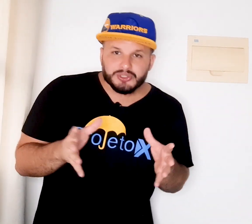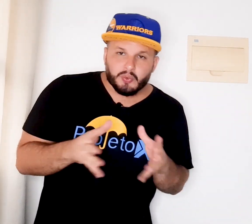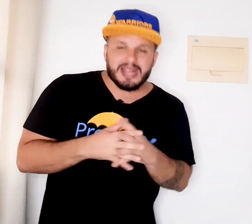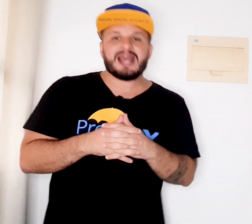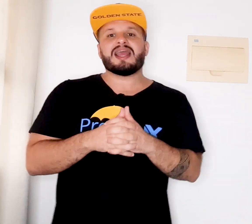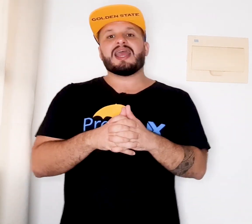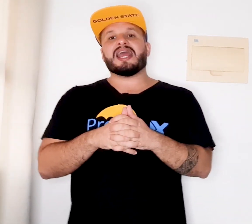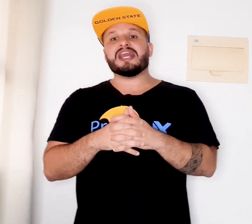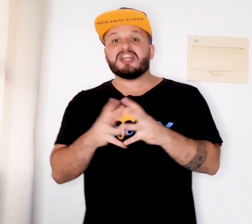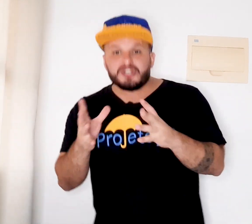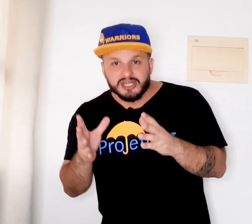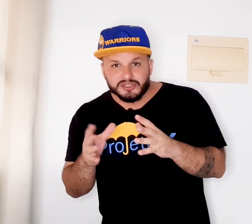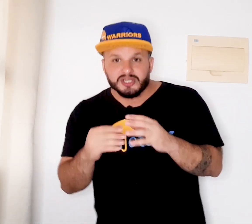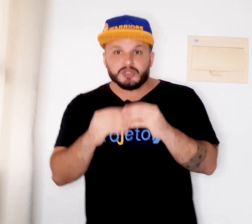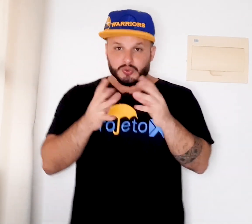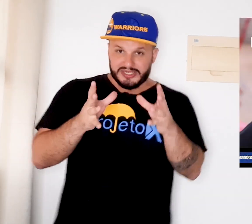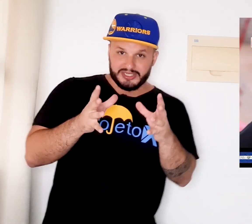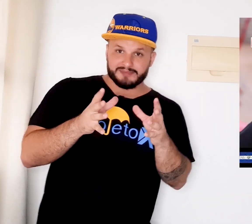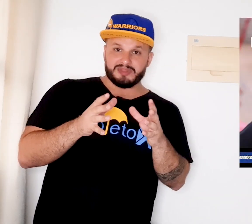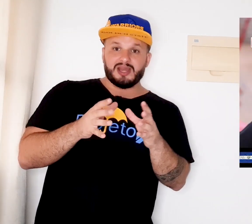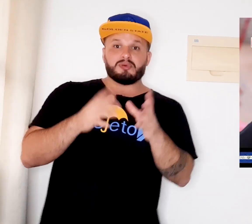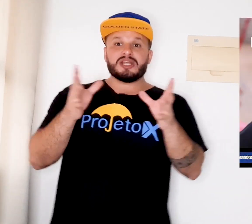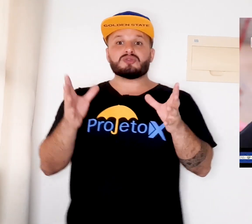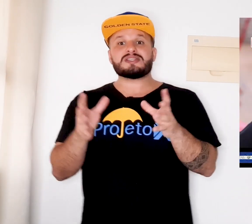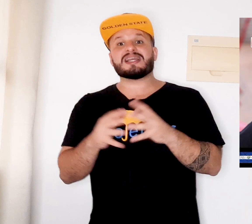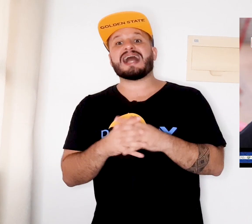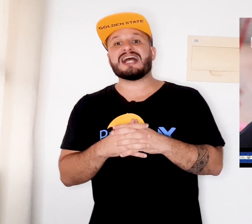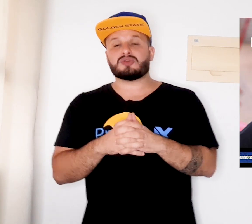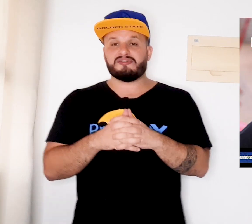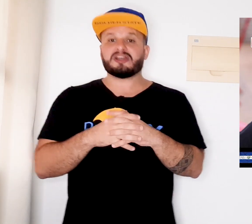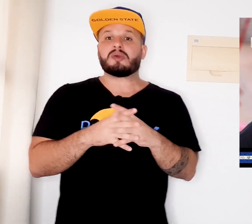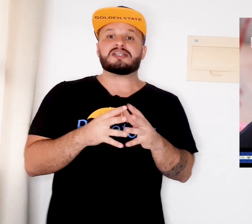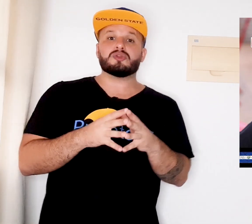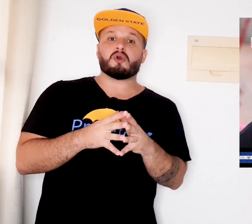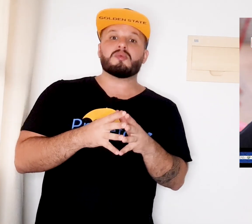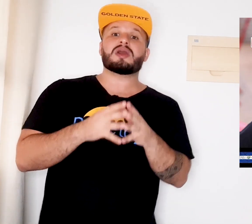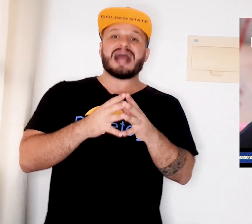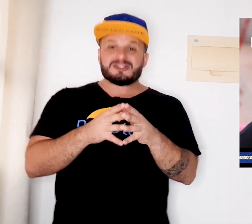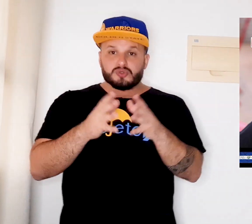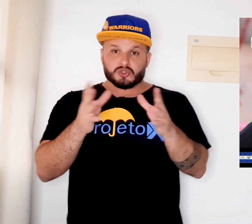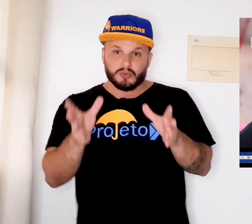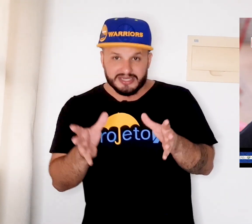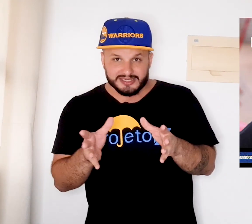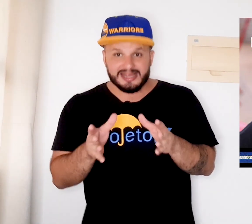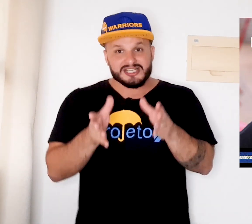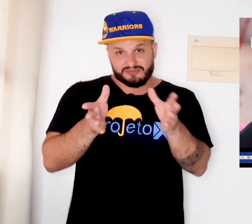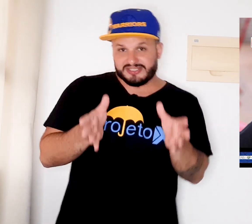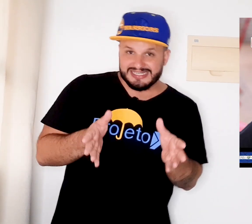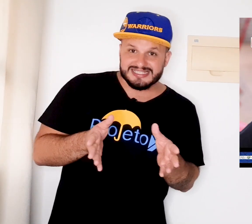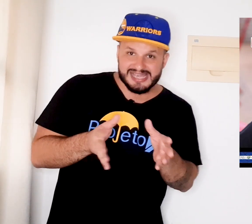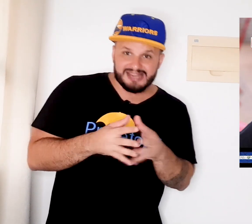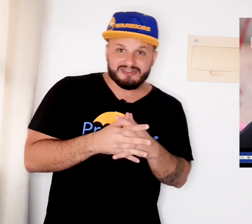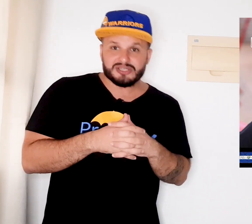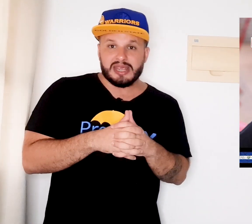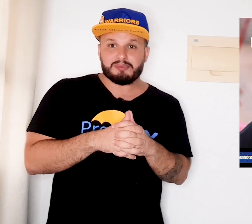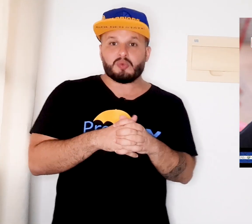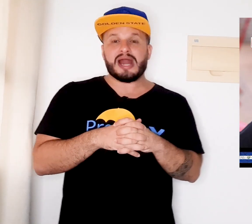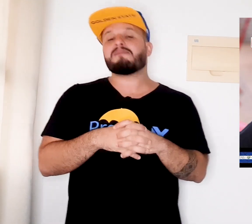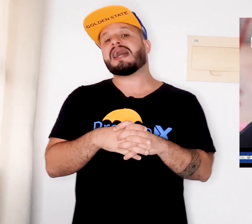é Richard Swing. Por isso esse caso, ele fica conhecido como o caso Swing. Se você quiser procurar mais